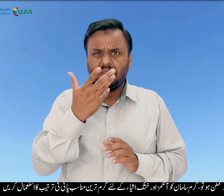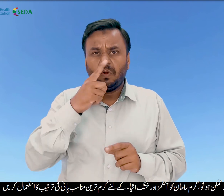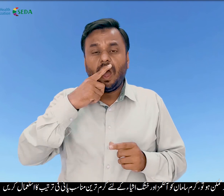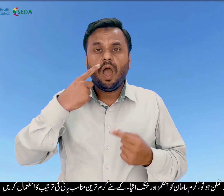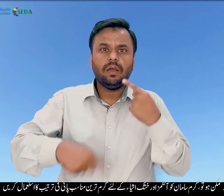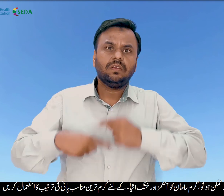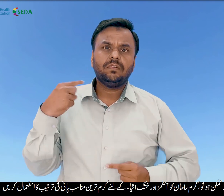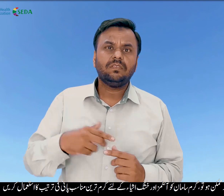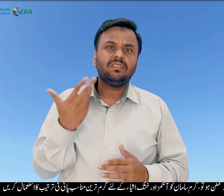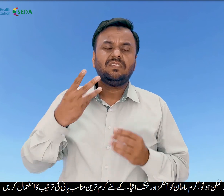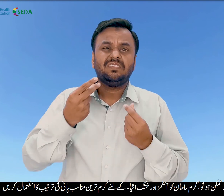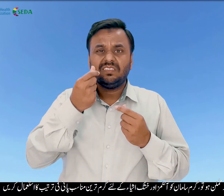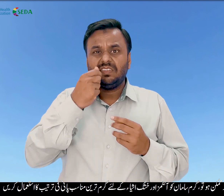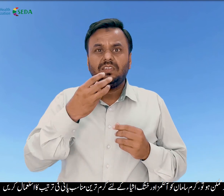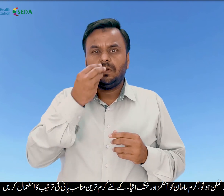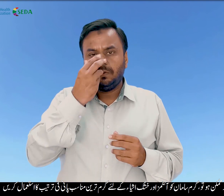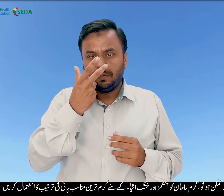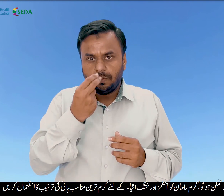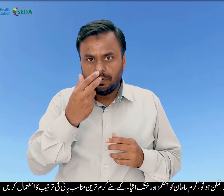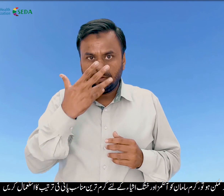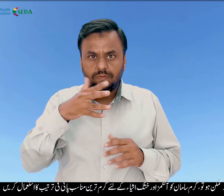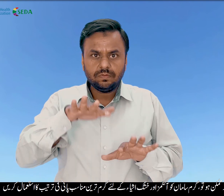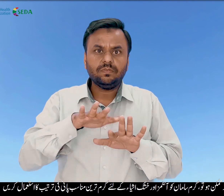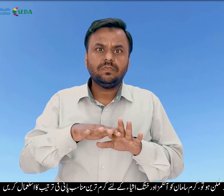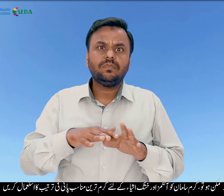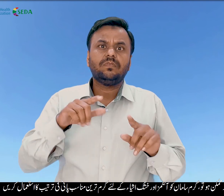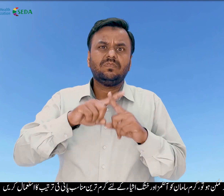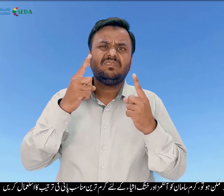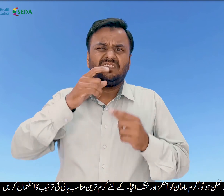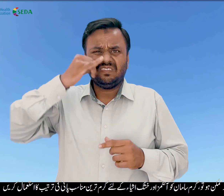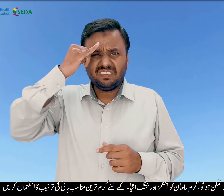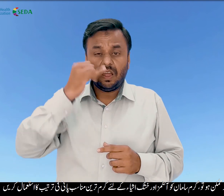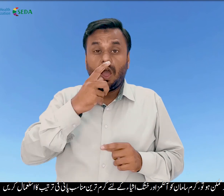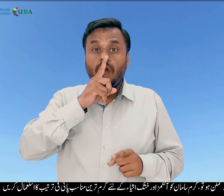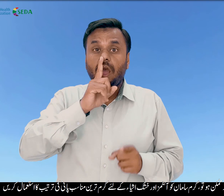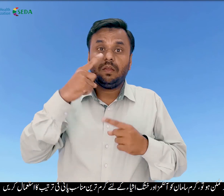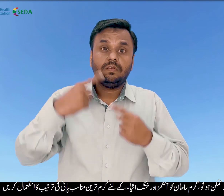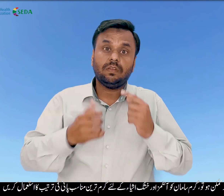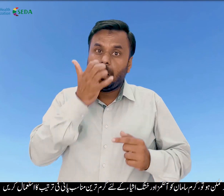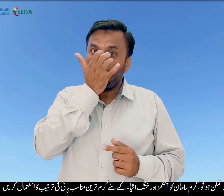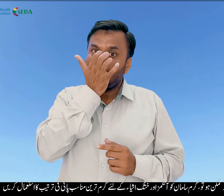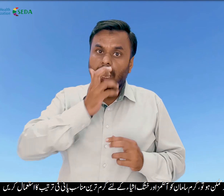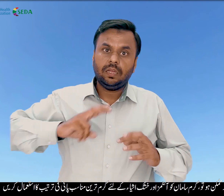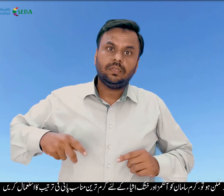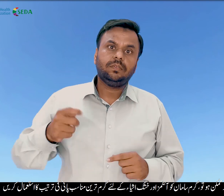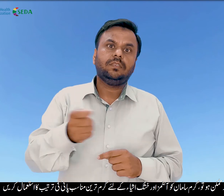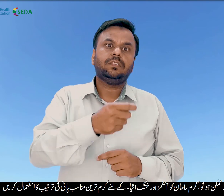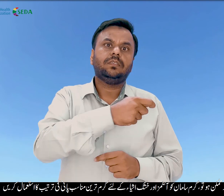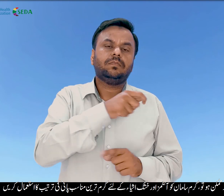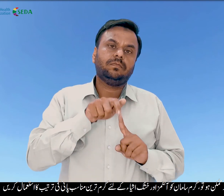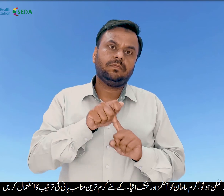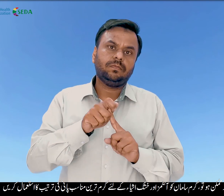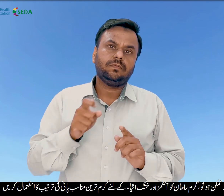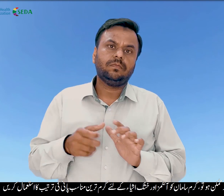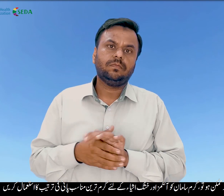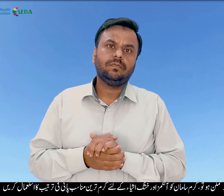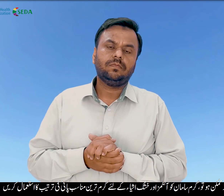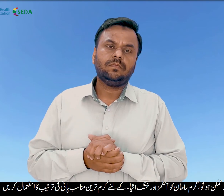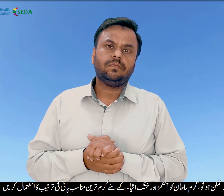کو آئٹمز اور خشک اشیاء کے لیے گرم ترین مناسب پانی کی ترتیب کا استعمال کریں۔